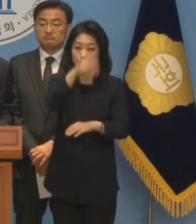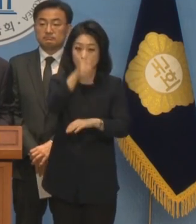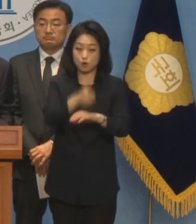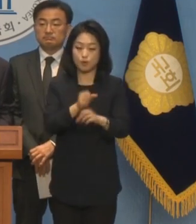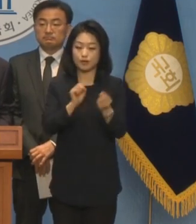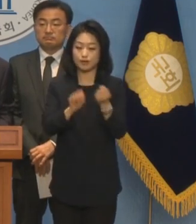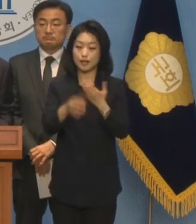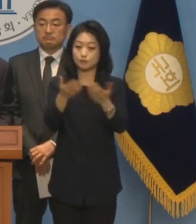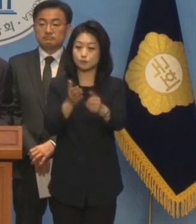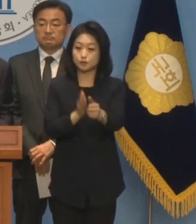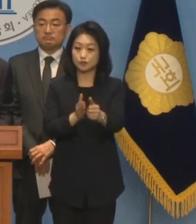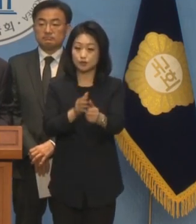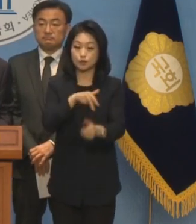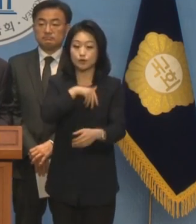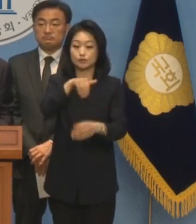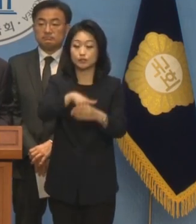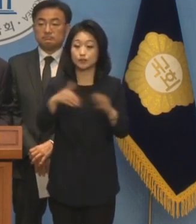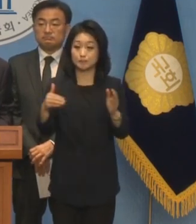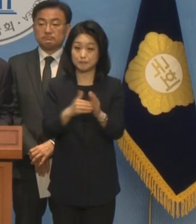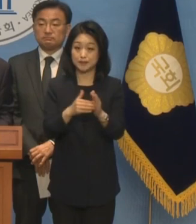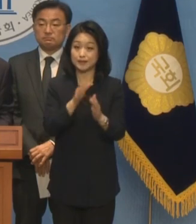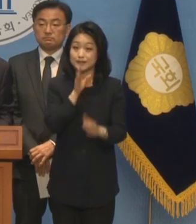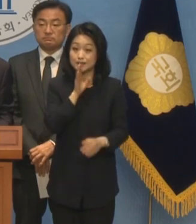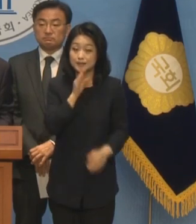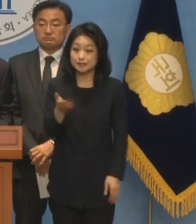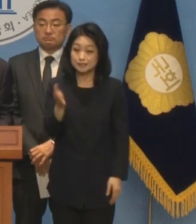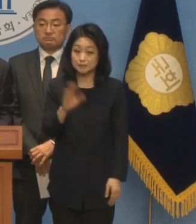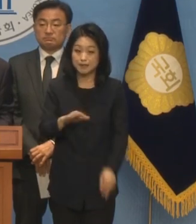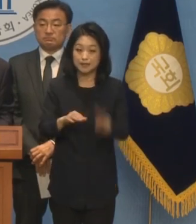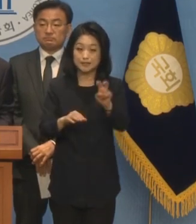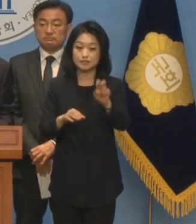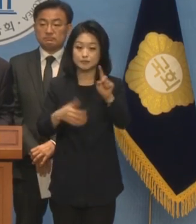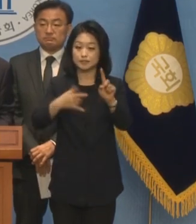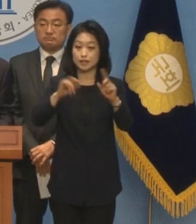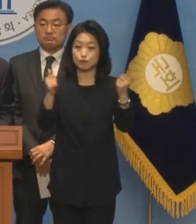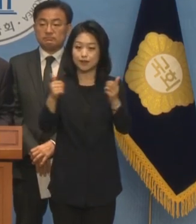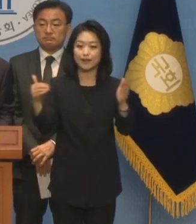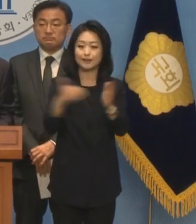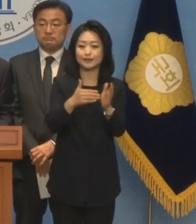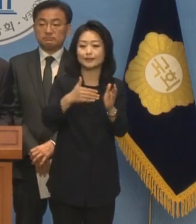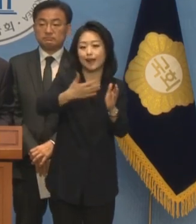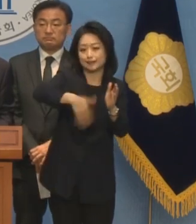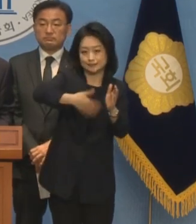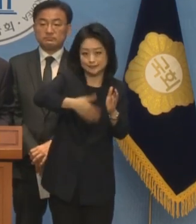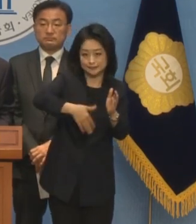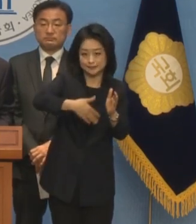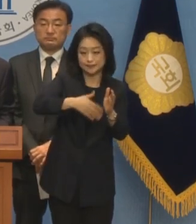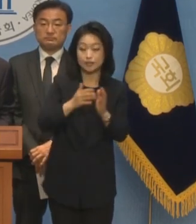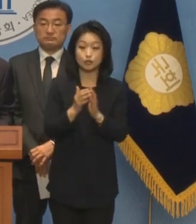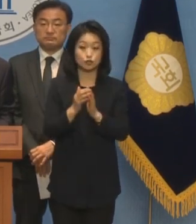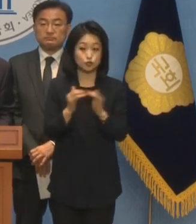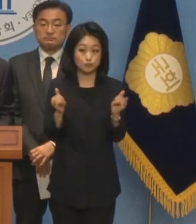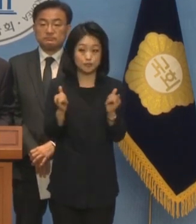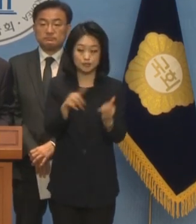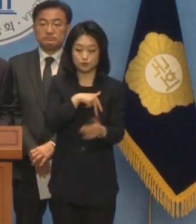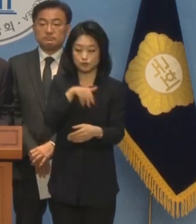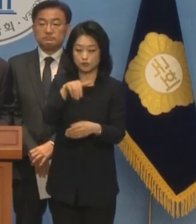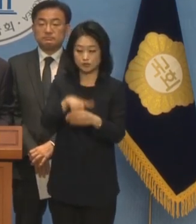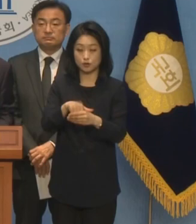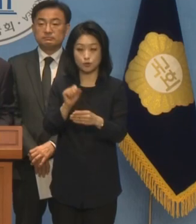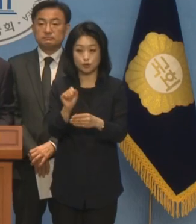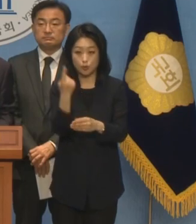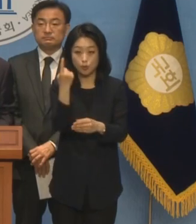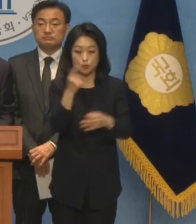총선은 끝났지만 21대 국회는 아직 끝나지 않았습니다 국민은 이번 총선을 통해